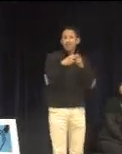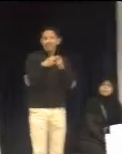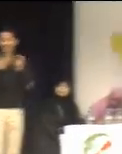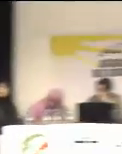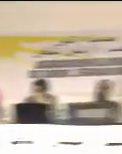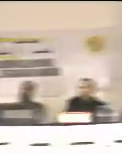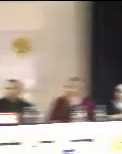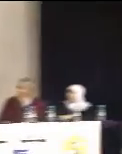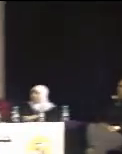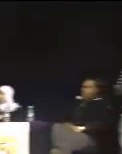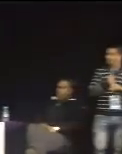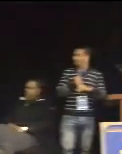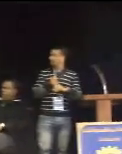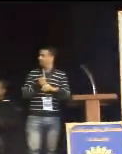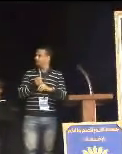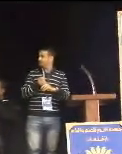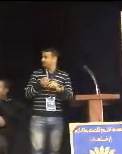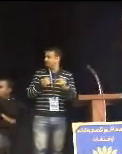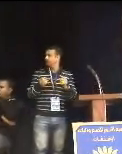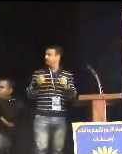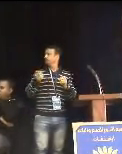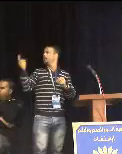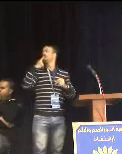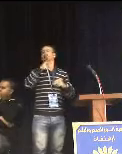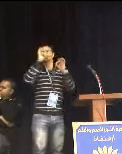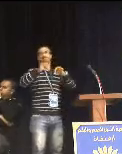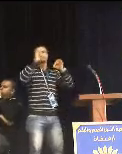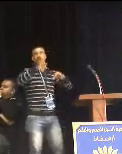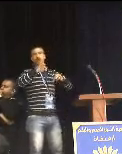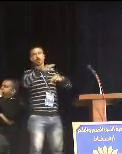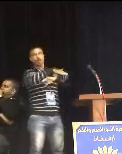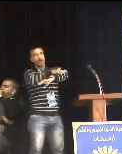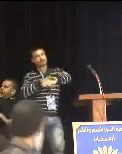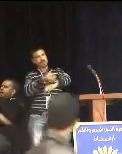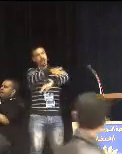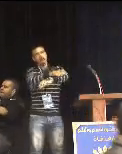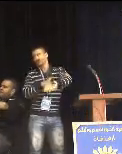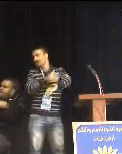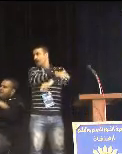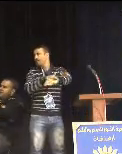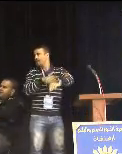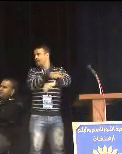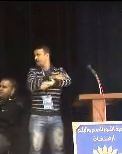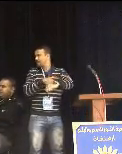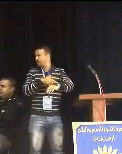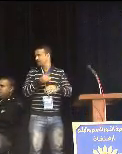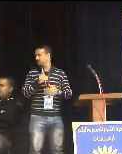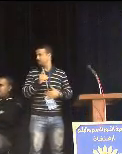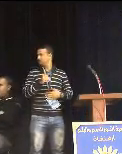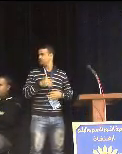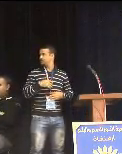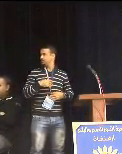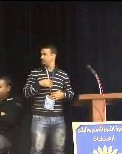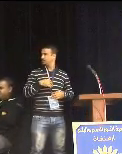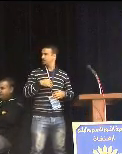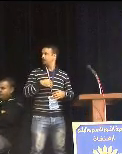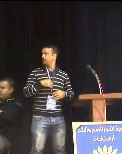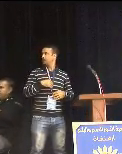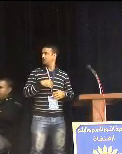الخطة سيشتغل 50% من الصم والبكم وسيعملون